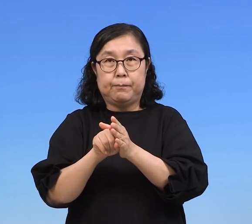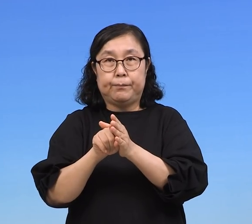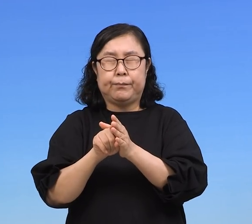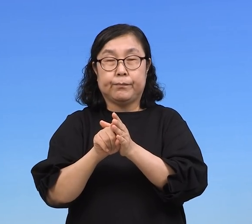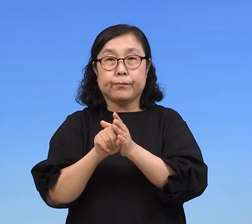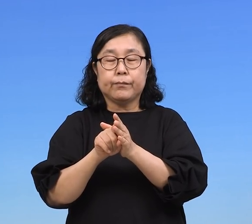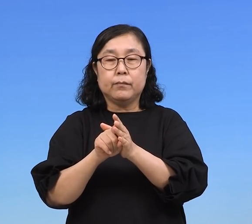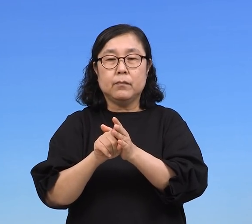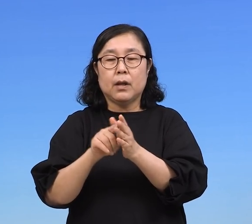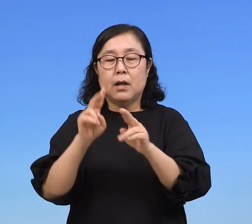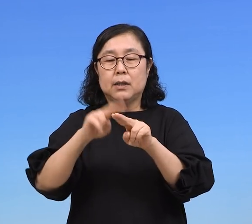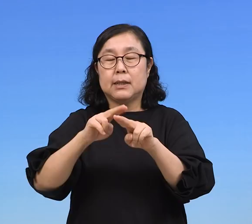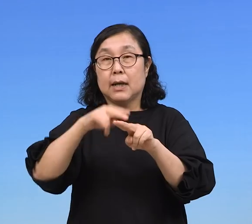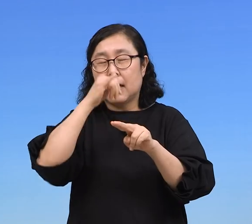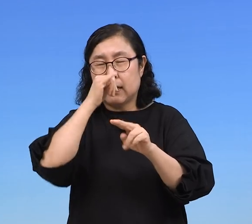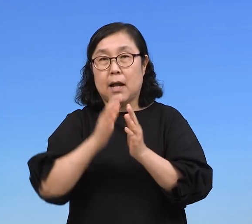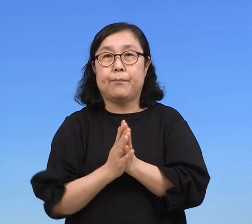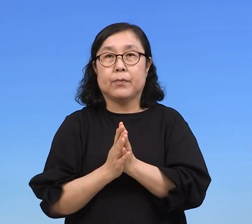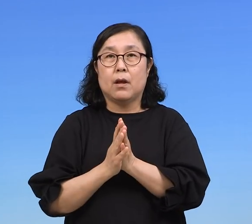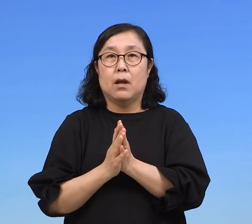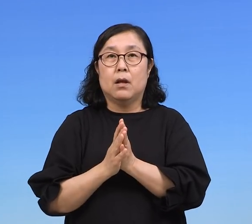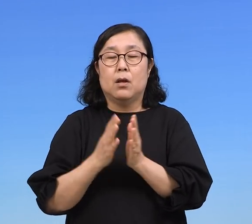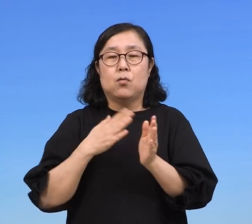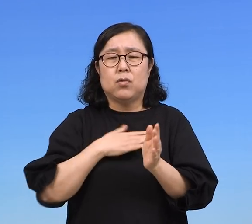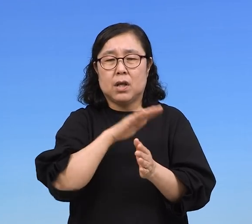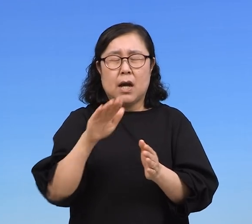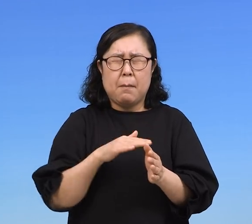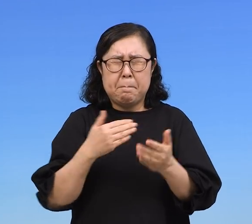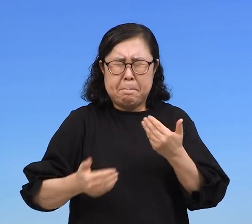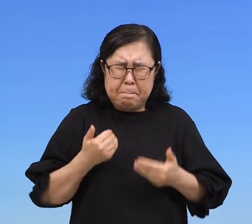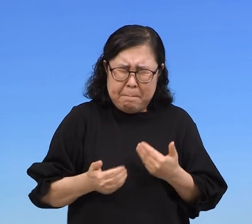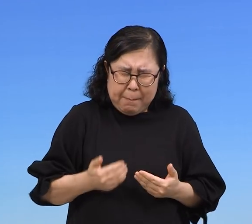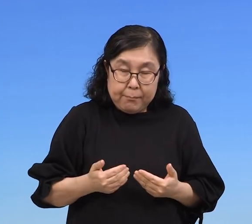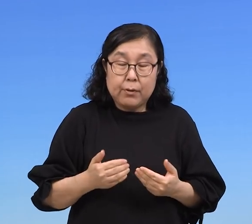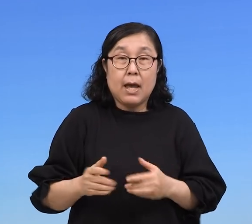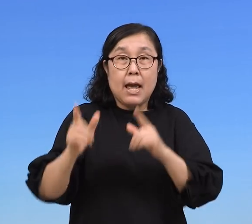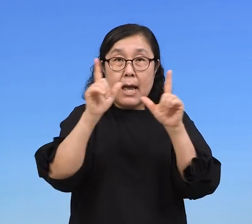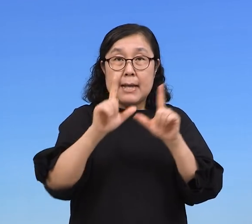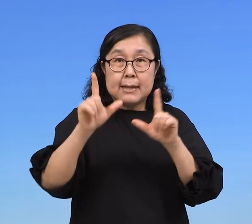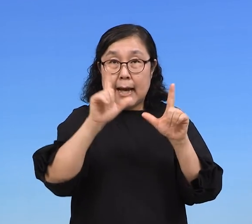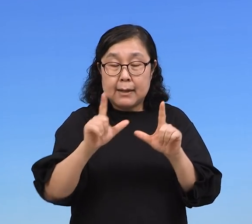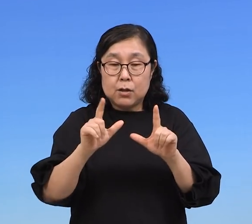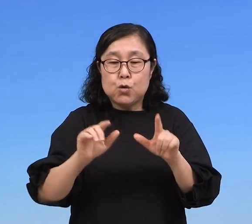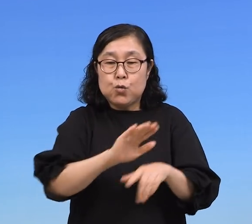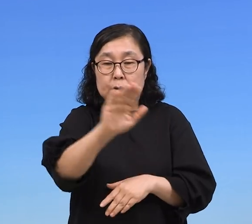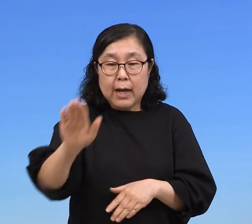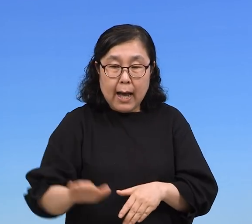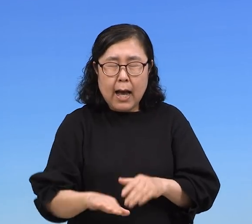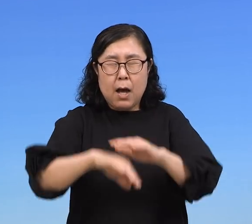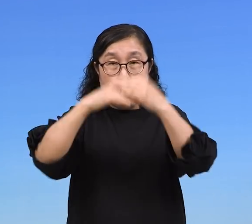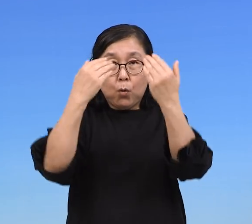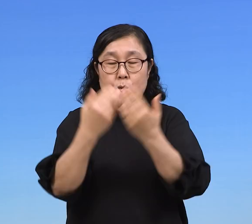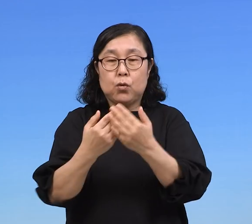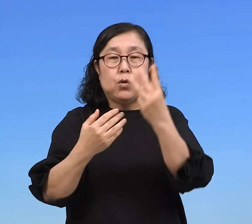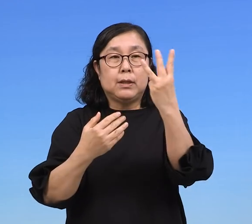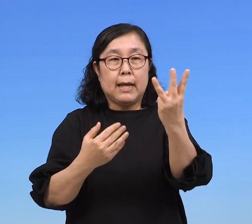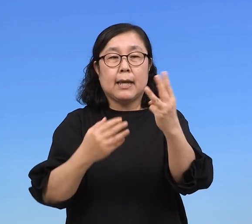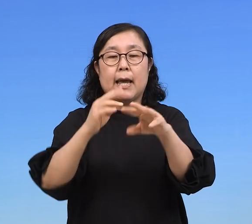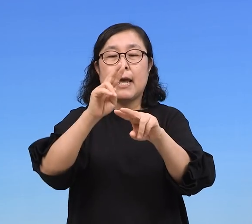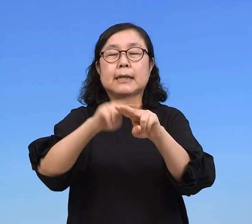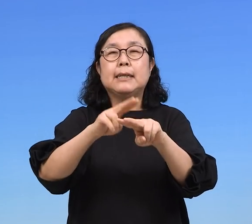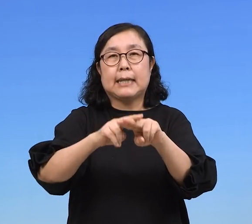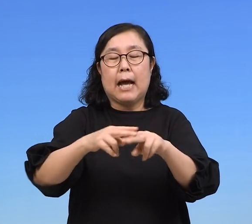저는 너무나 정신없이 살아가는 우리 모두에게 바로 이 세 개의 의자가 장만이 돼야 된다. 이걸 제가